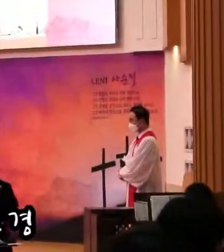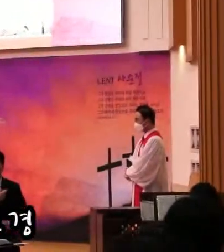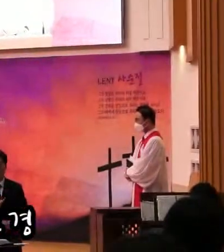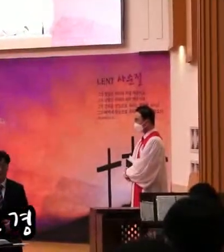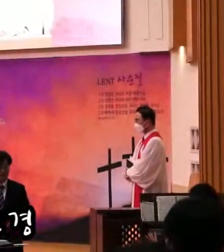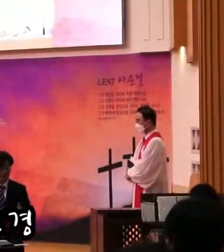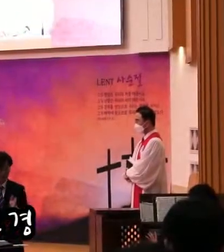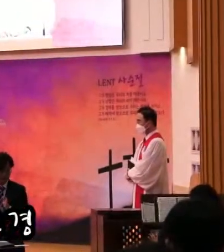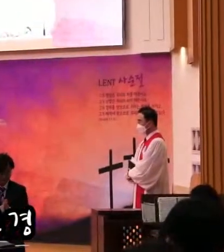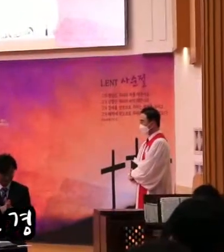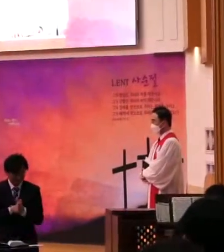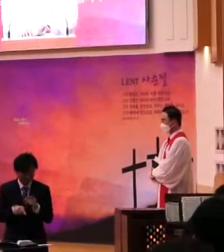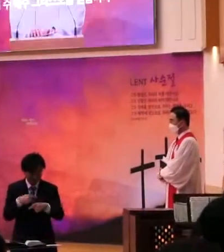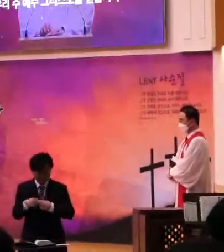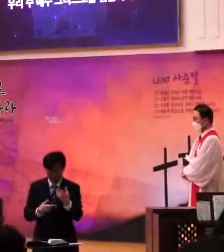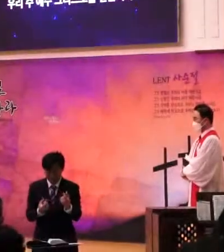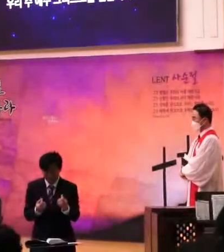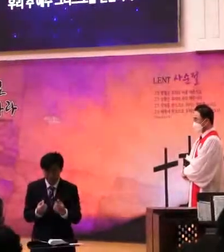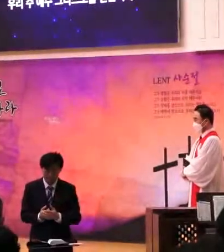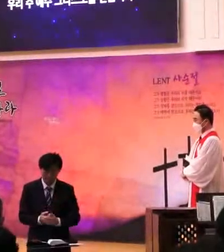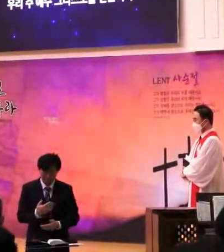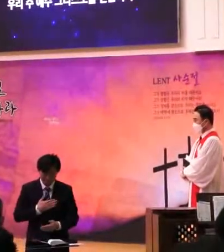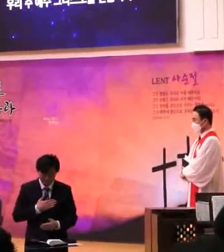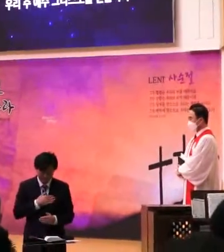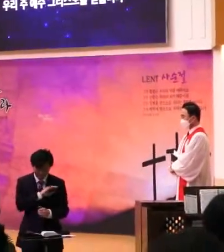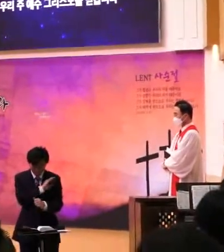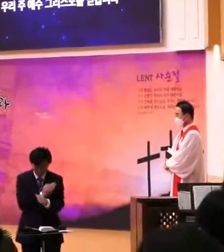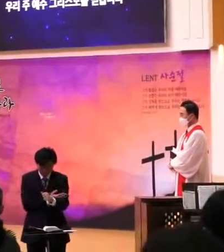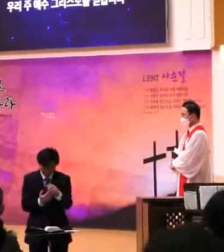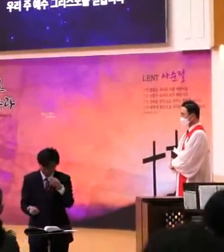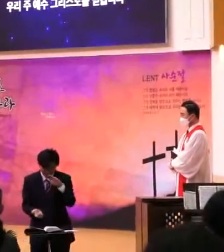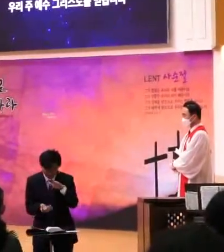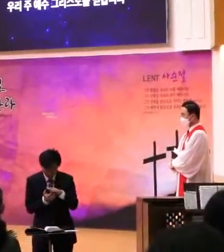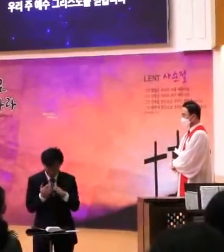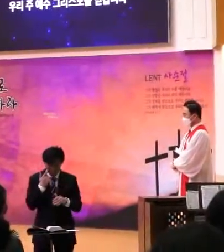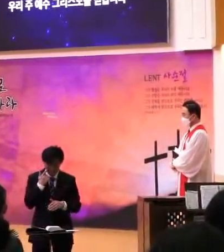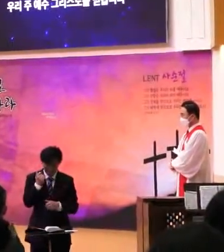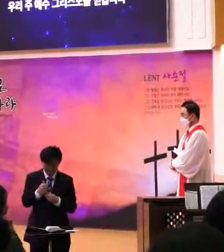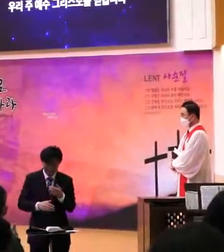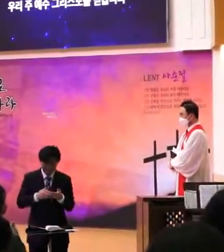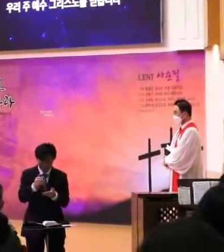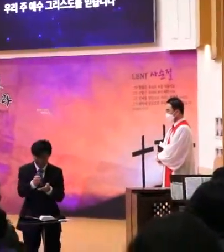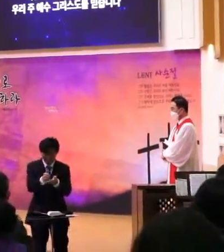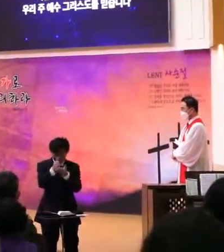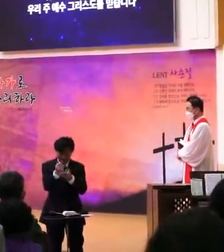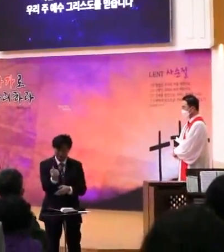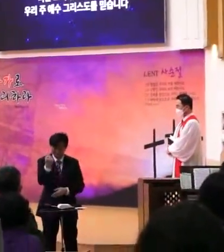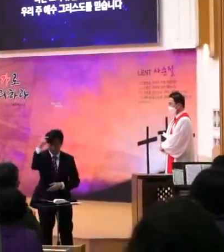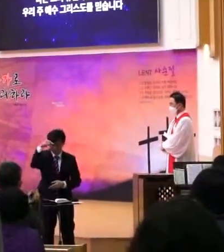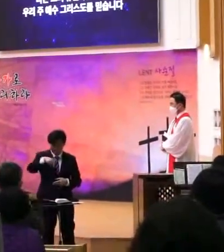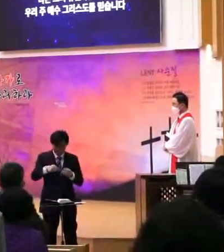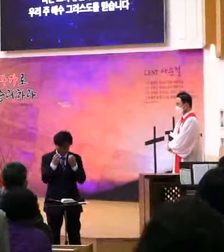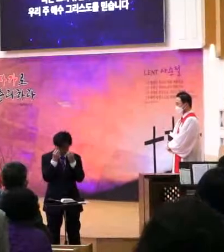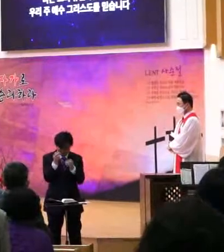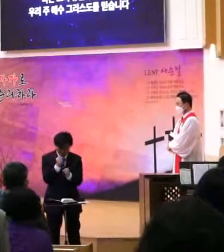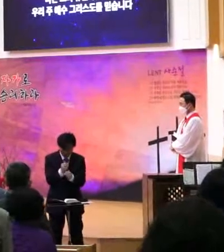우리의 신앙을 고백하겠습니다. 나는 전능하신 아버지 하나님 천지의 창조주를